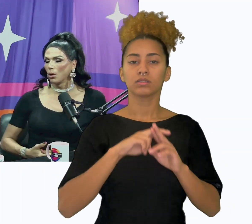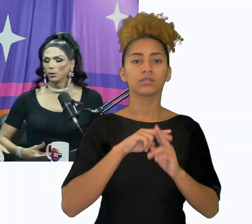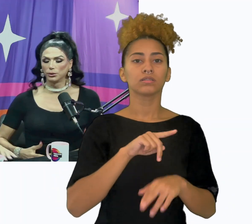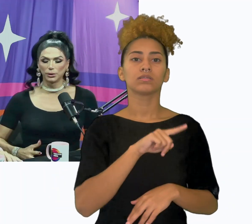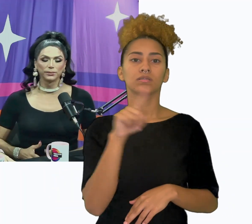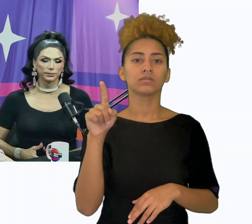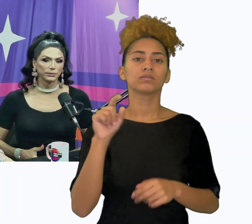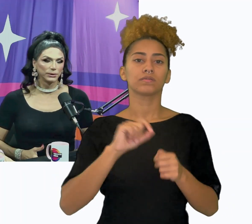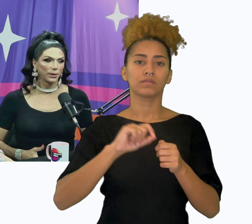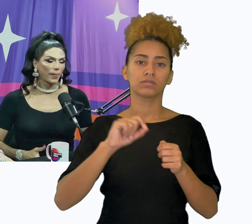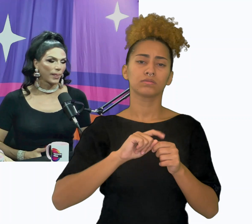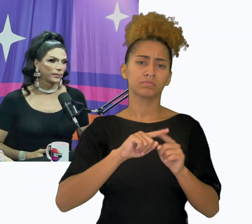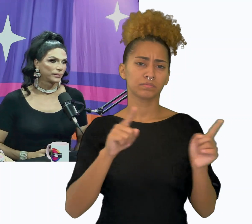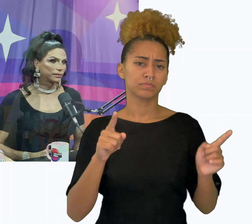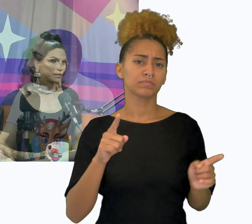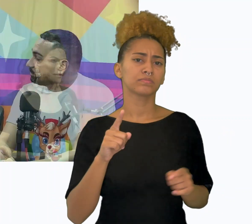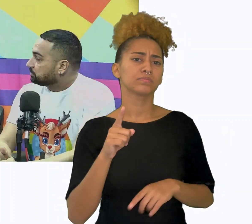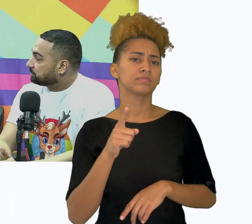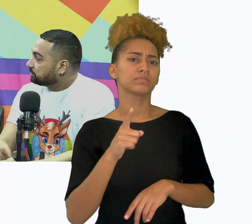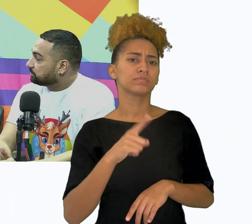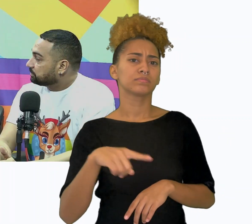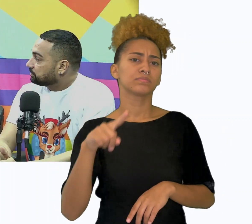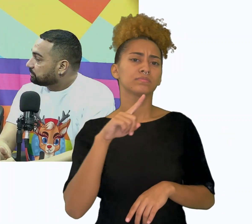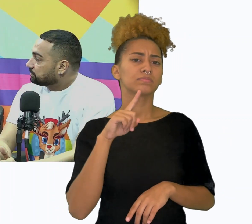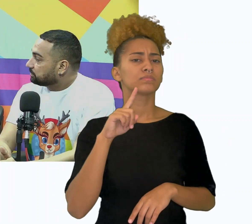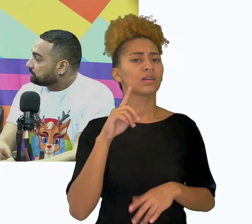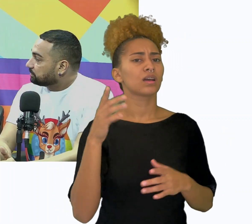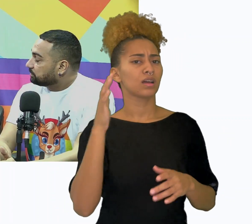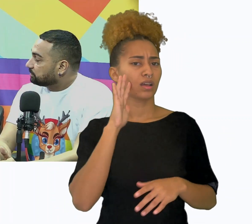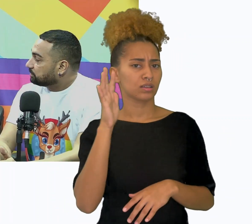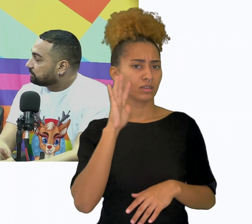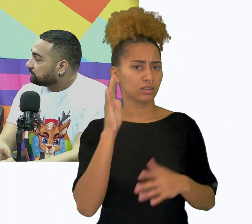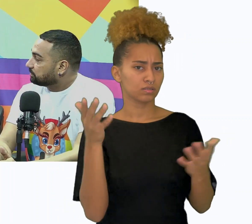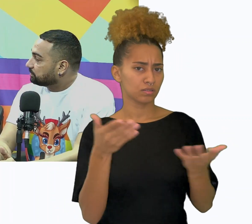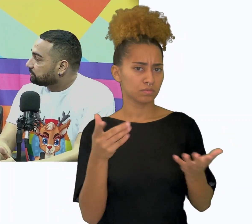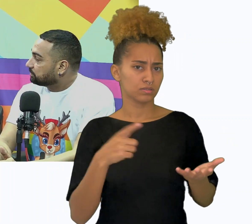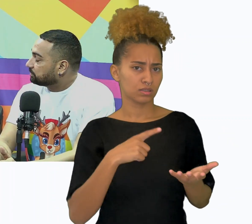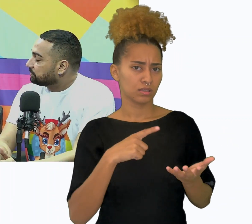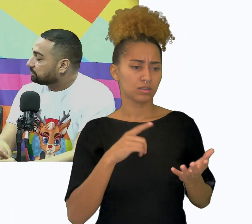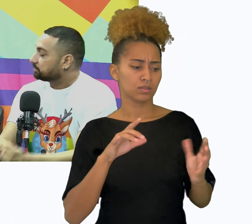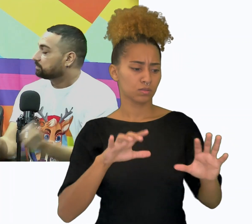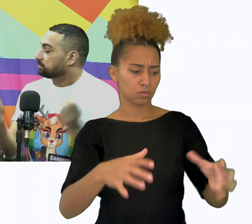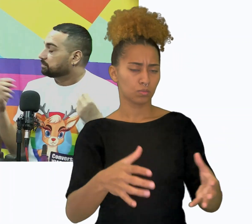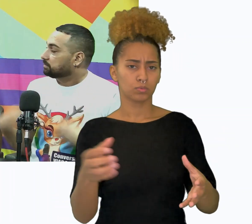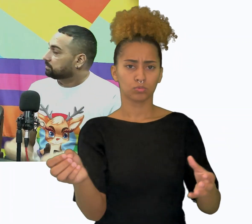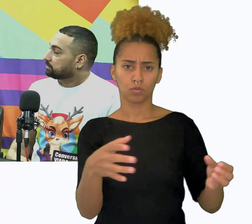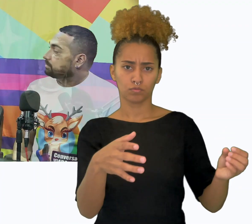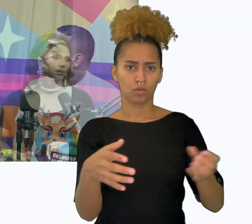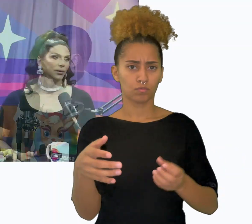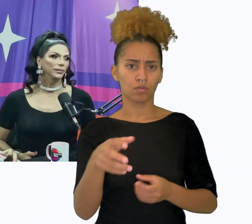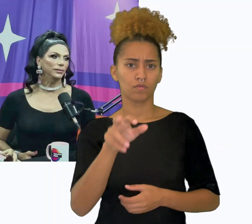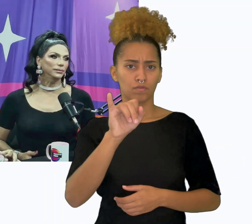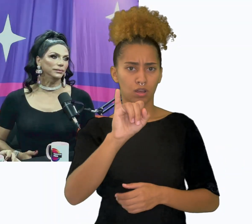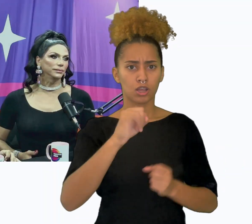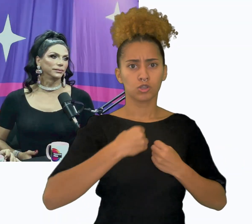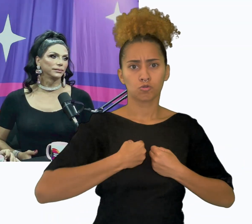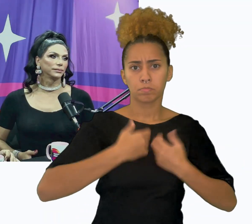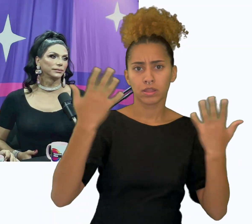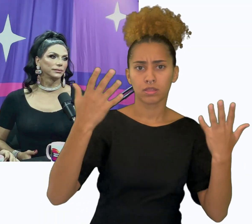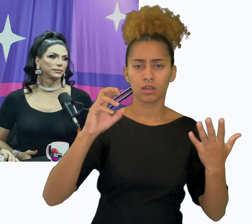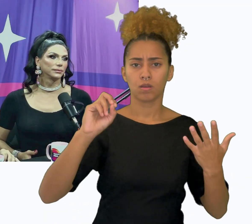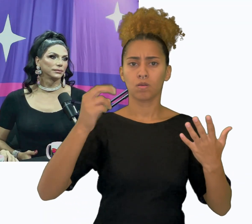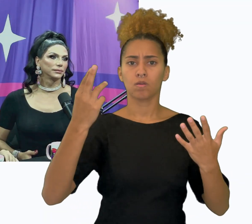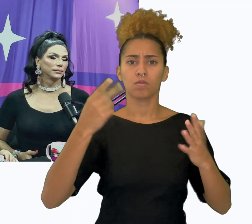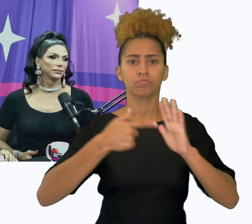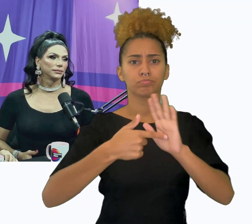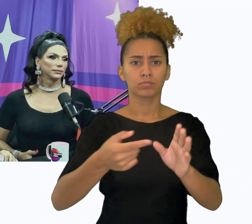você está fazendo. Mas vocês acham que atualmente existe uma nova geração que vai surpreender ou